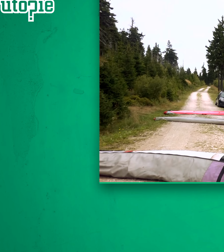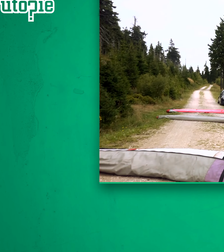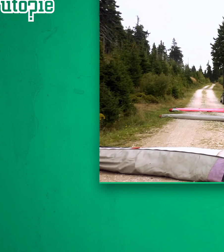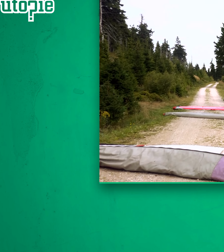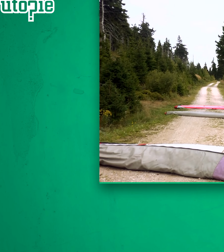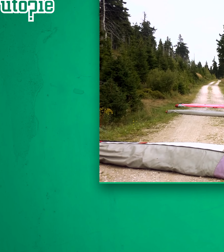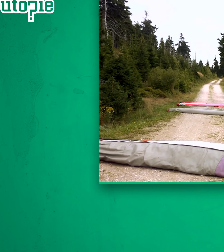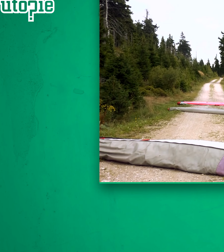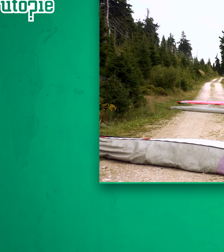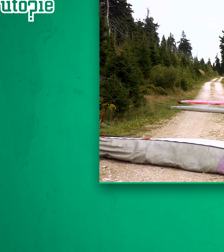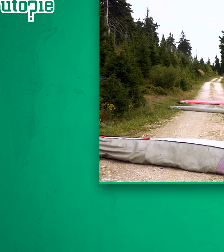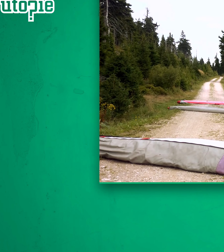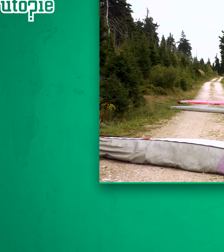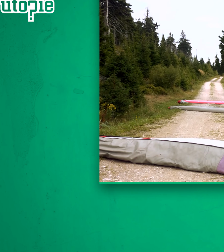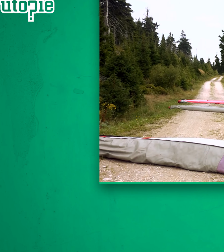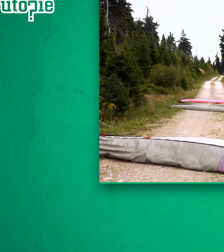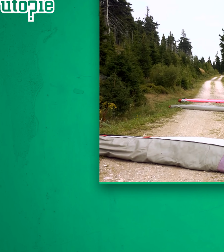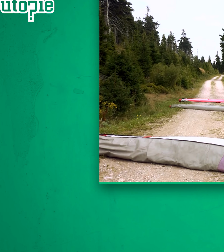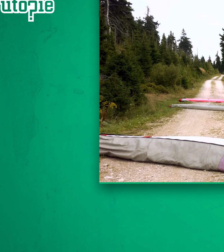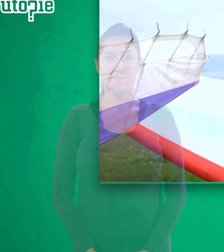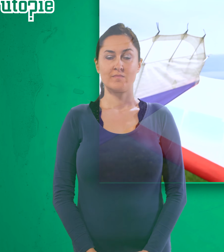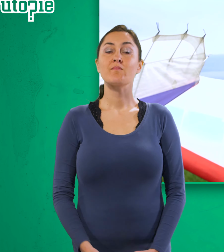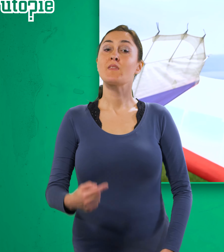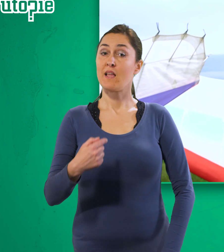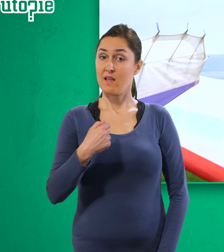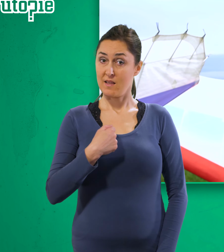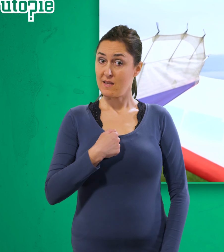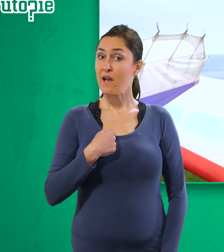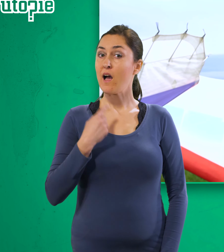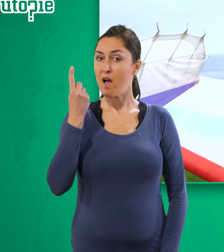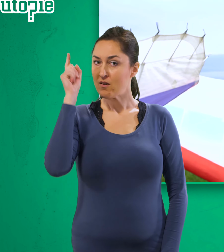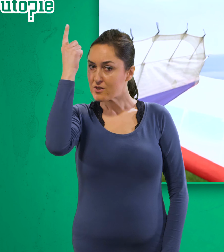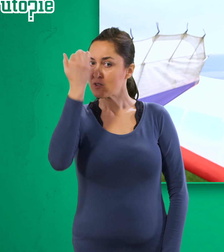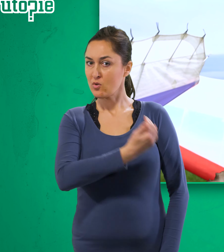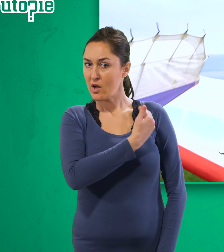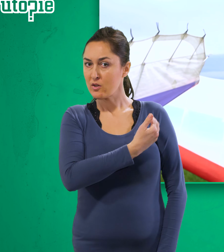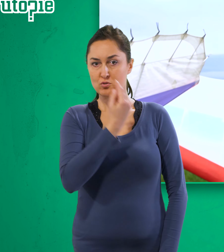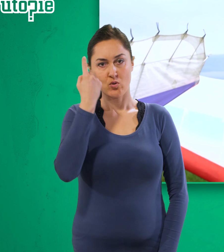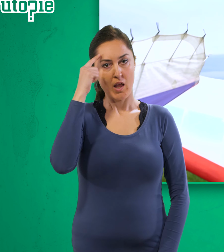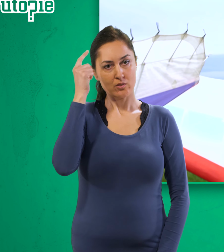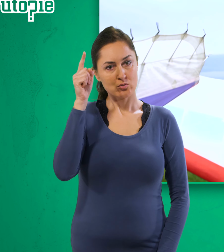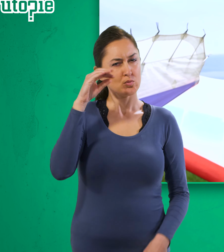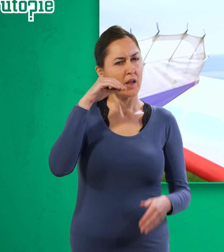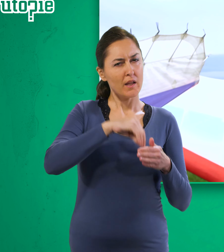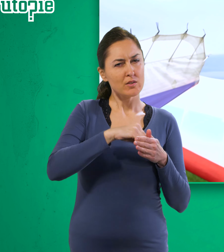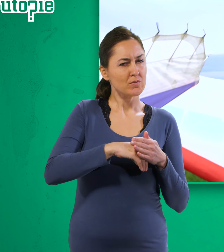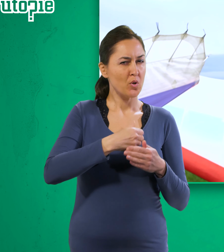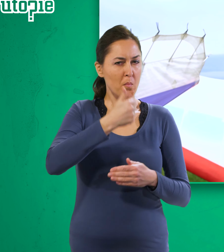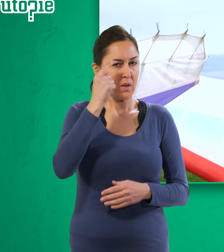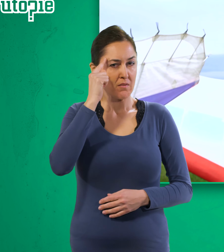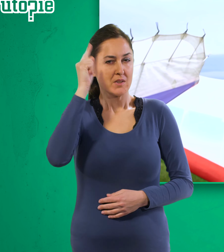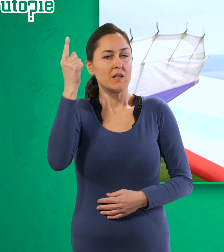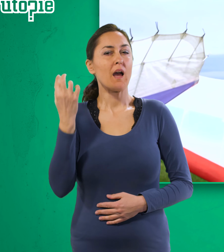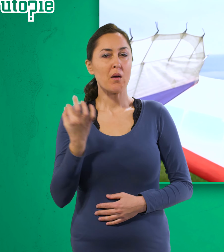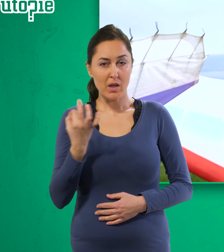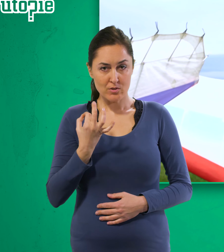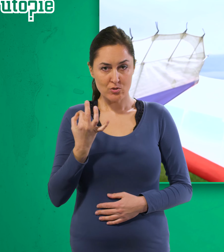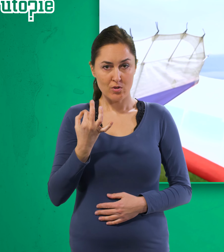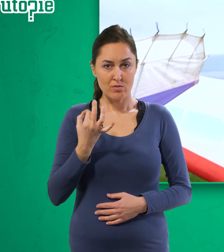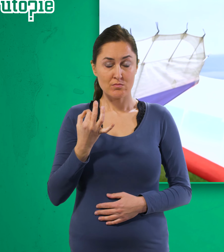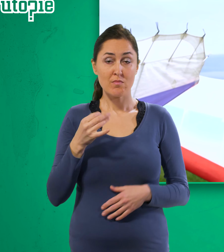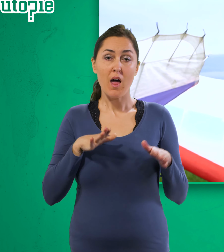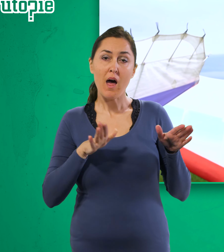Takový první nápad, že bych mohla lítat, že bych chtěla lítat, tak bylo na vysoké škole. A prostě člověk zkoušel v té době spousta věcí, já jsem dělala